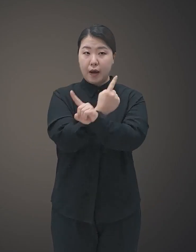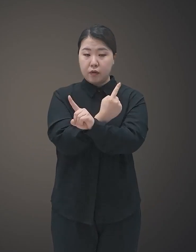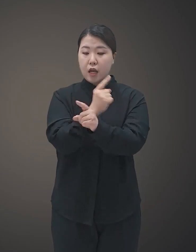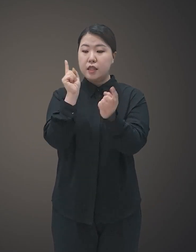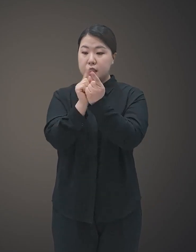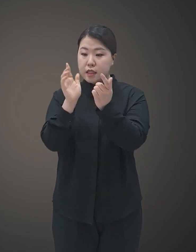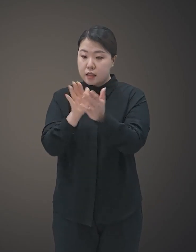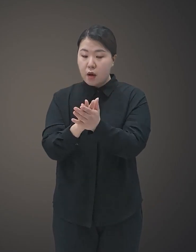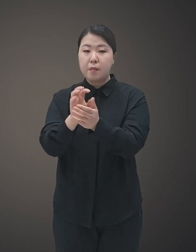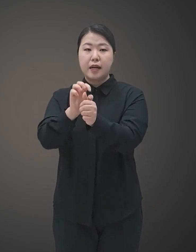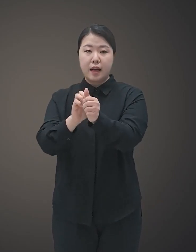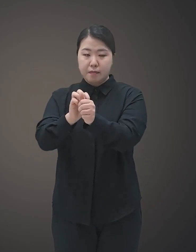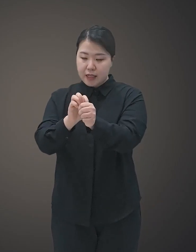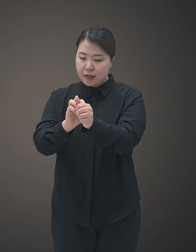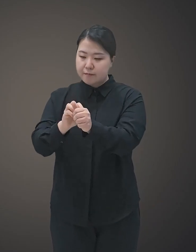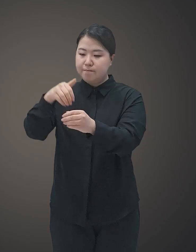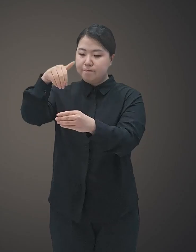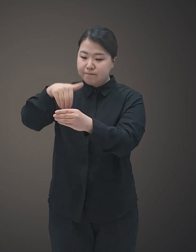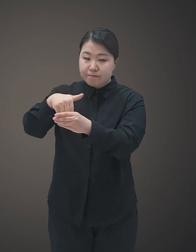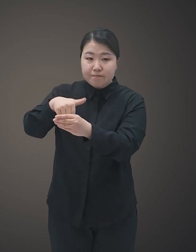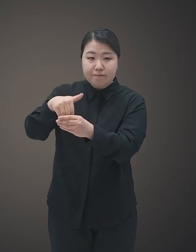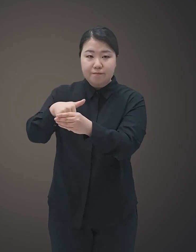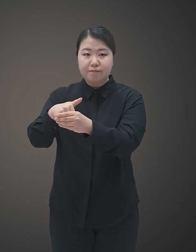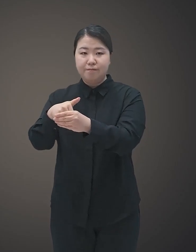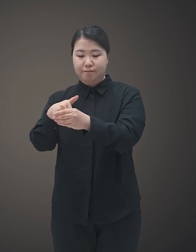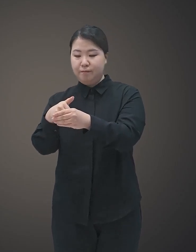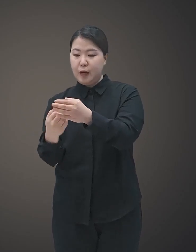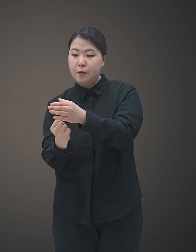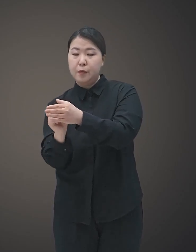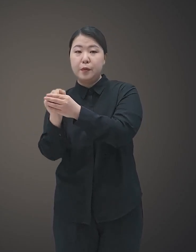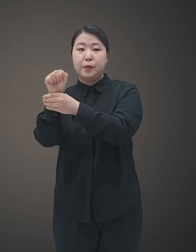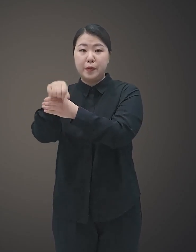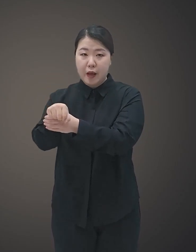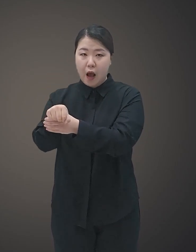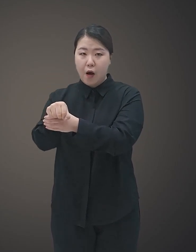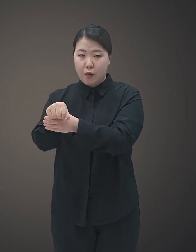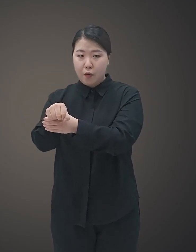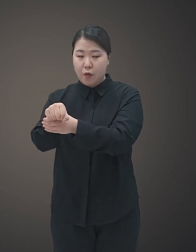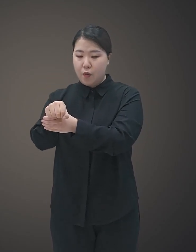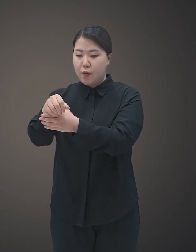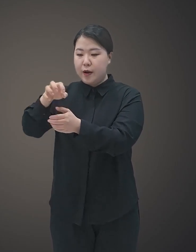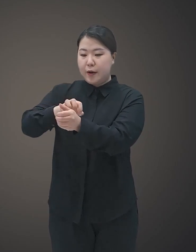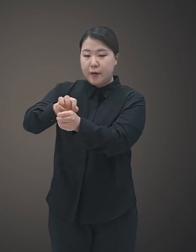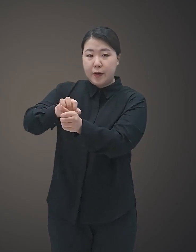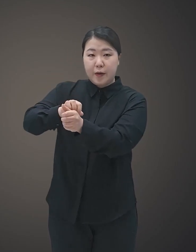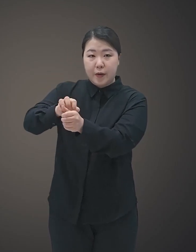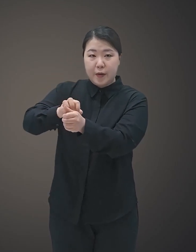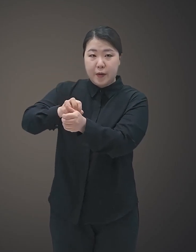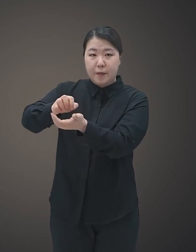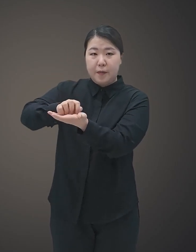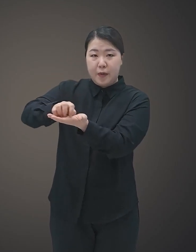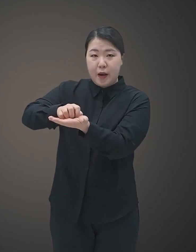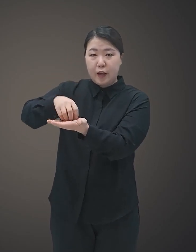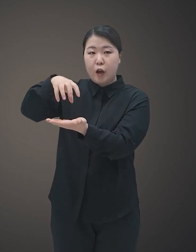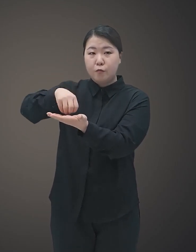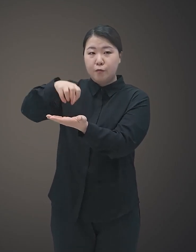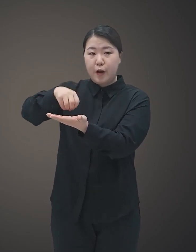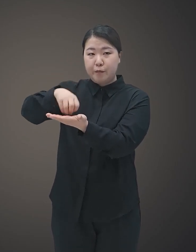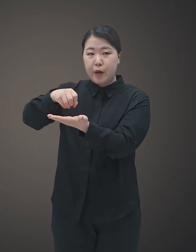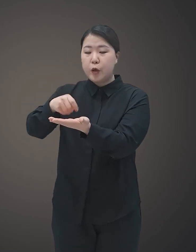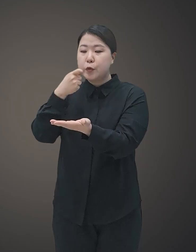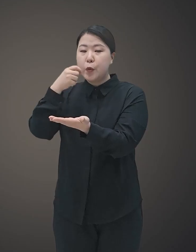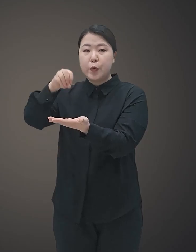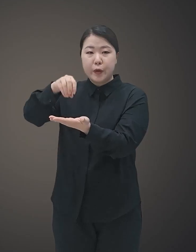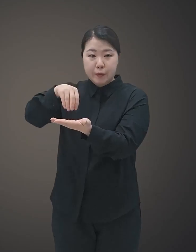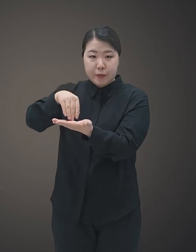캔 햇감자를 강판에 벅벅 갈아 반죽을 만들고 소금 간을 살짝 해 프라이팬에 기름을 왕창